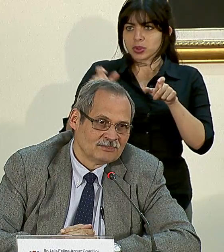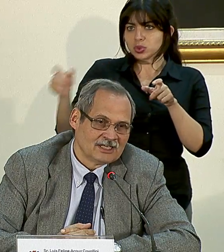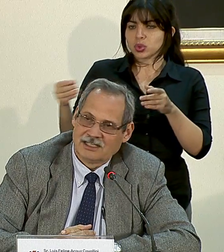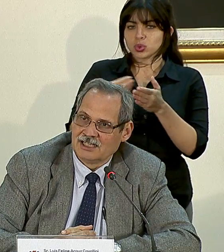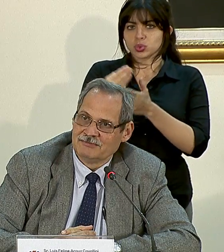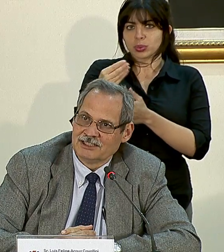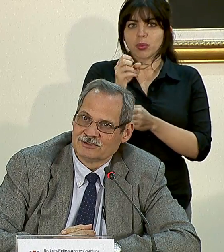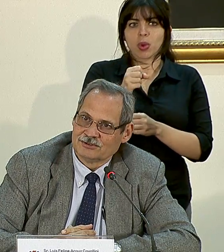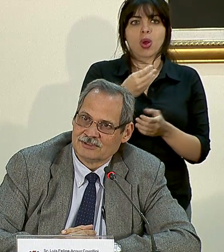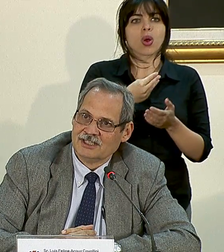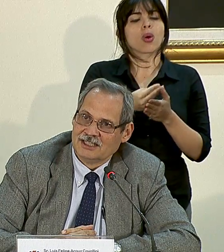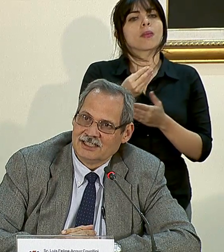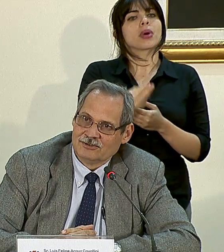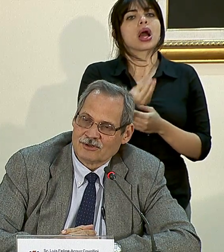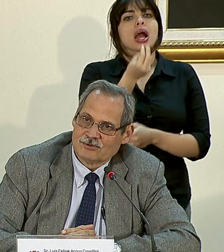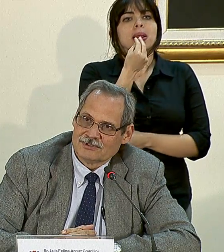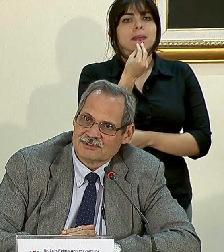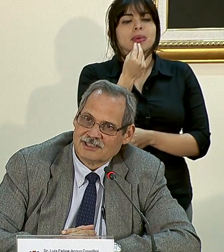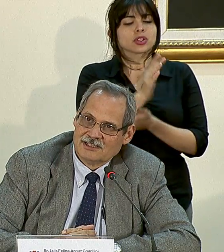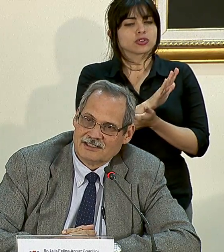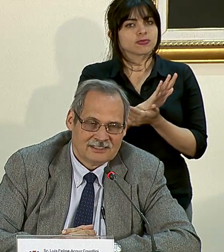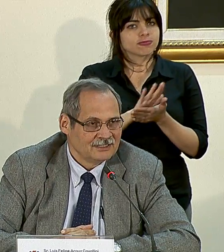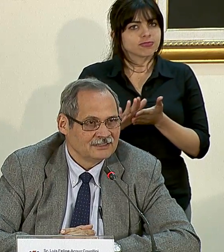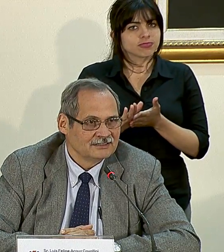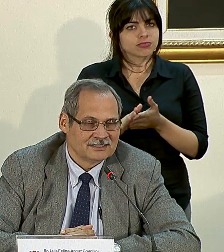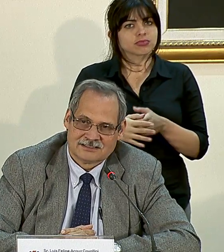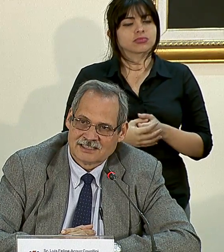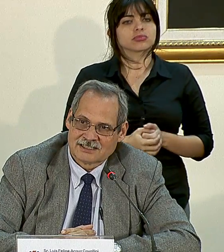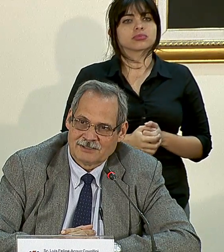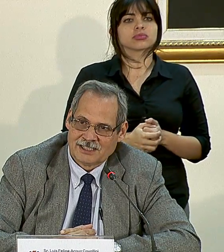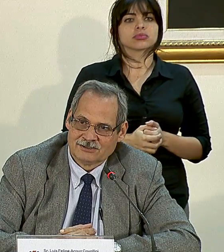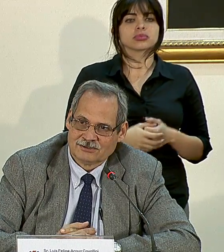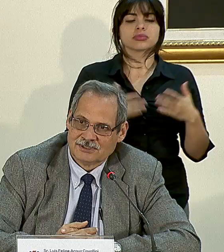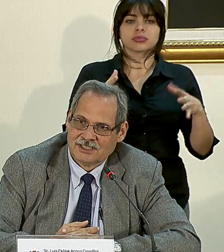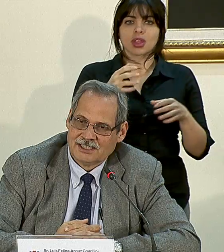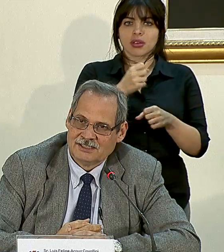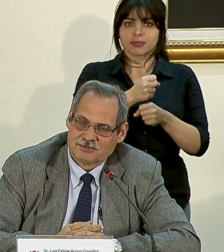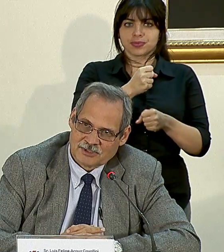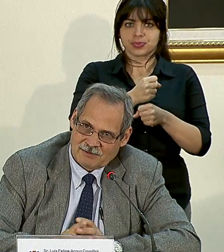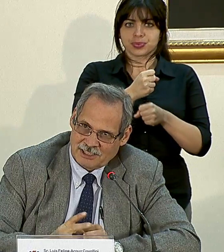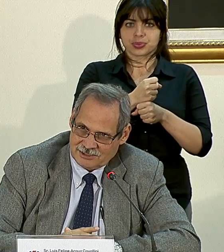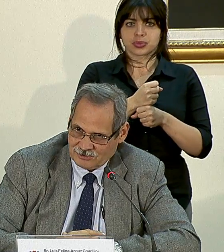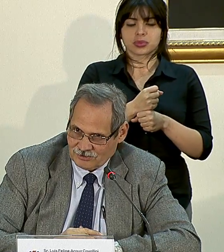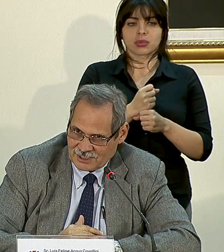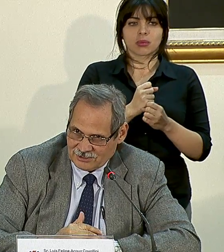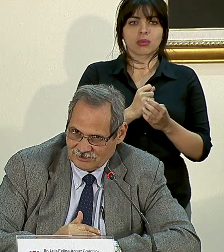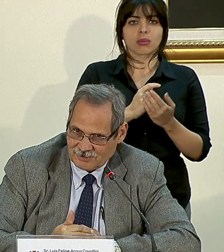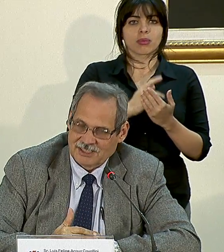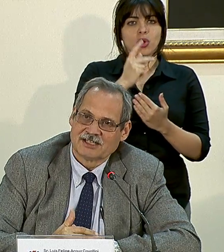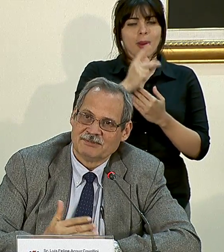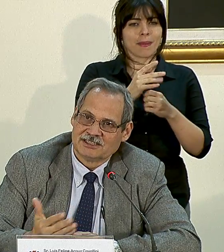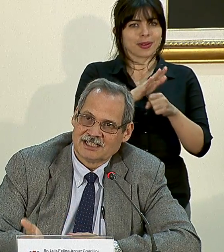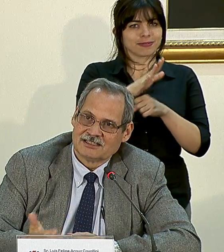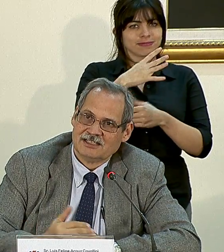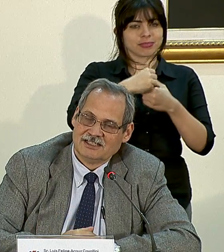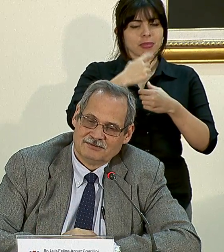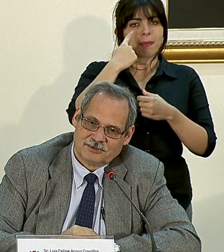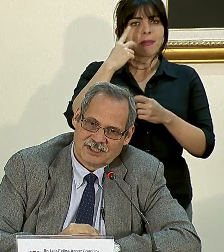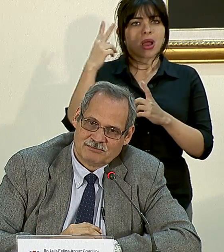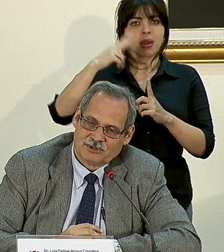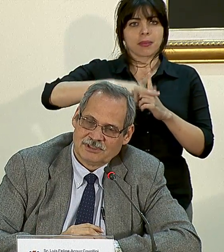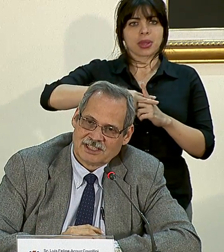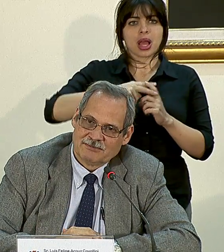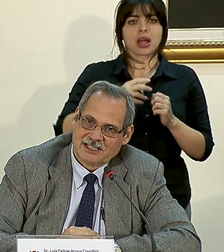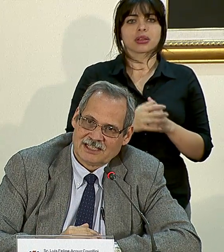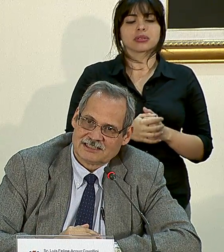de que coma alimentos inocuos. Se está trabajando en programas concretos para incrementar,